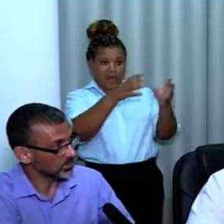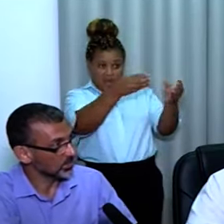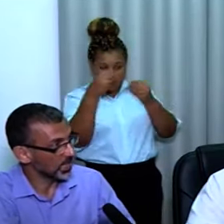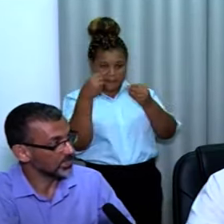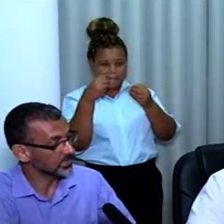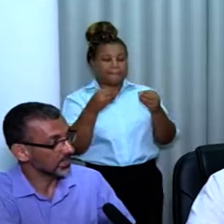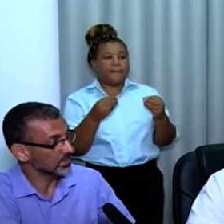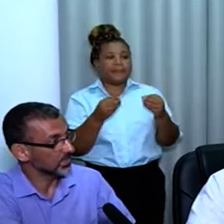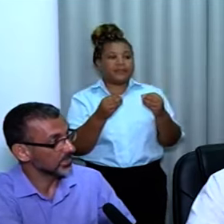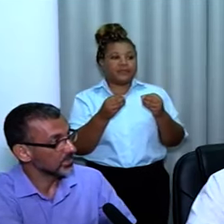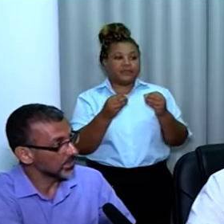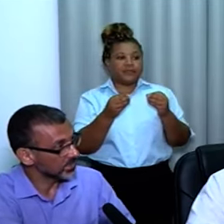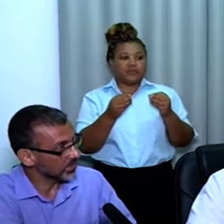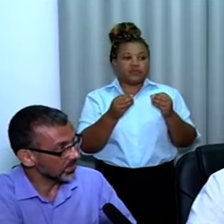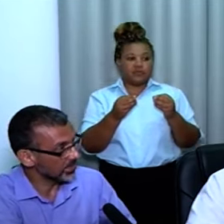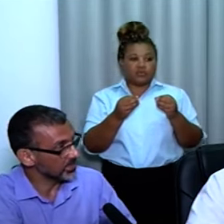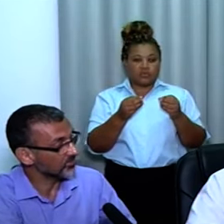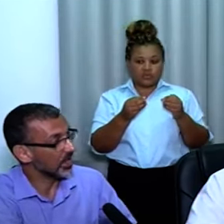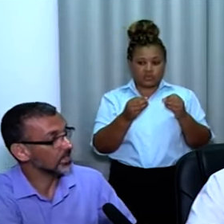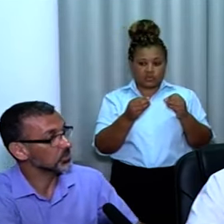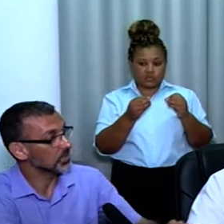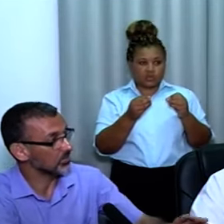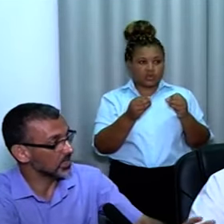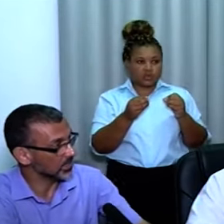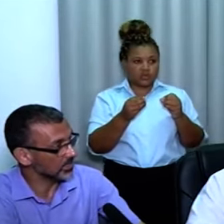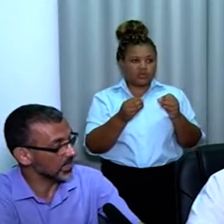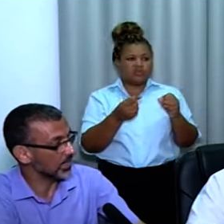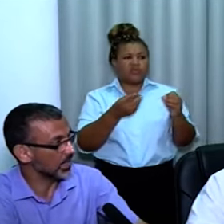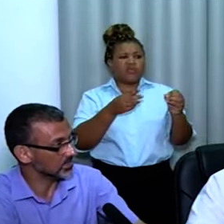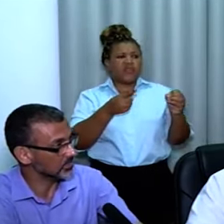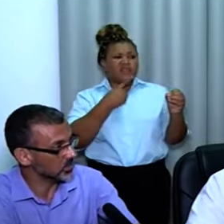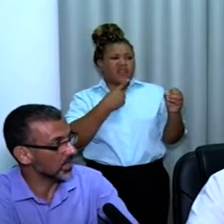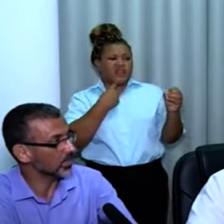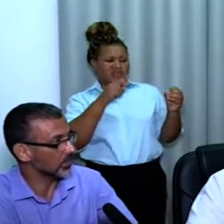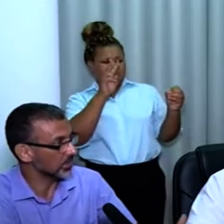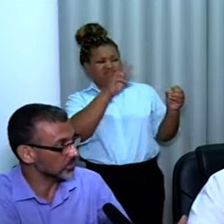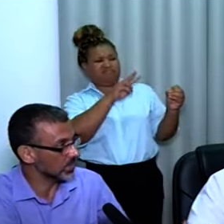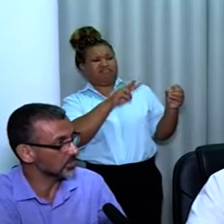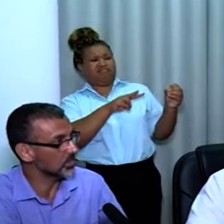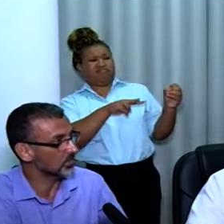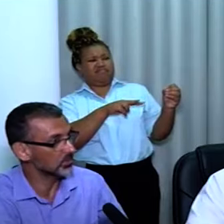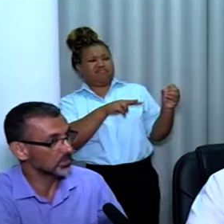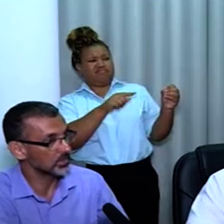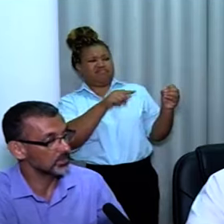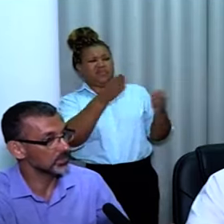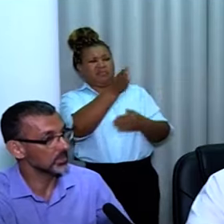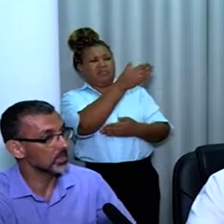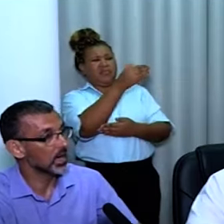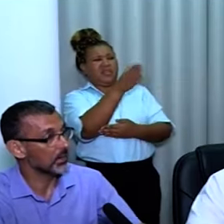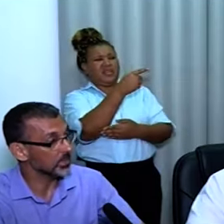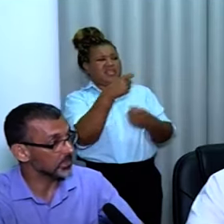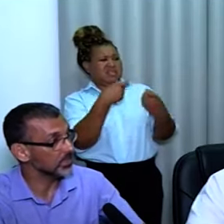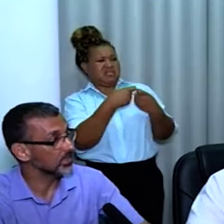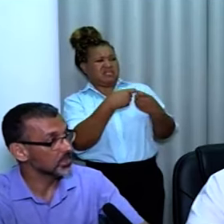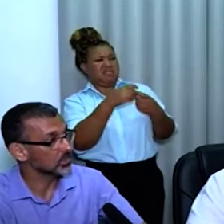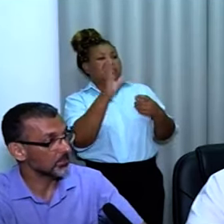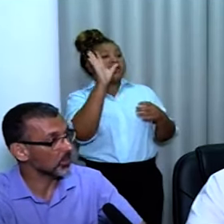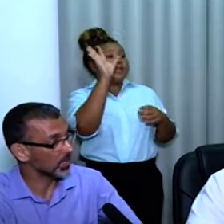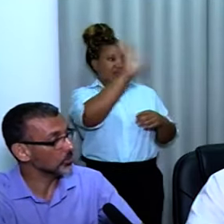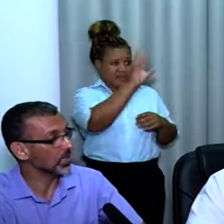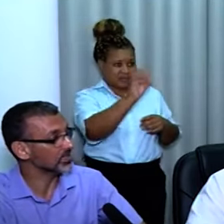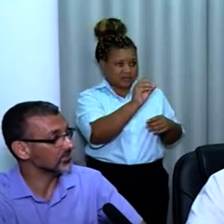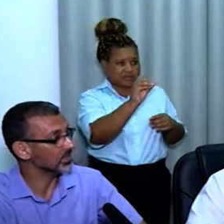vous réaliser ça. Que dès qu'on a identifié, vous avez mis dans l'ensemble séparé par le docteur Gédéon. Après,